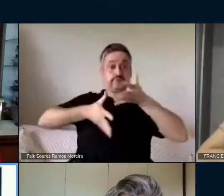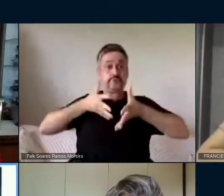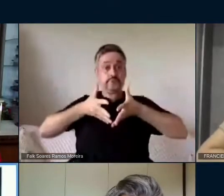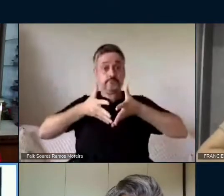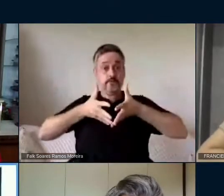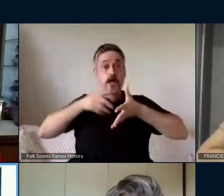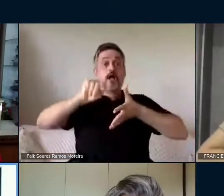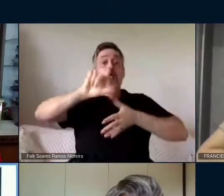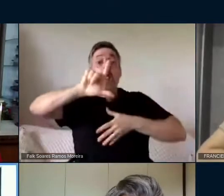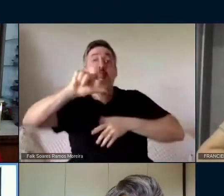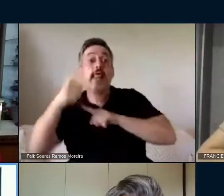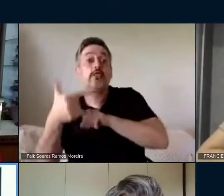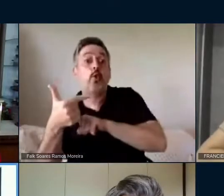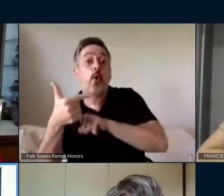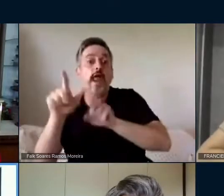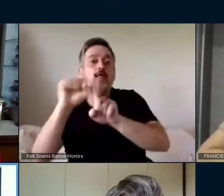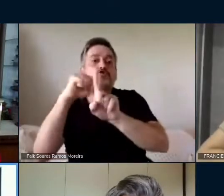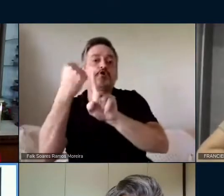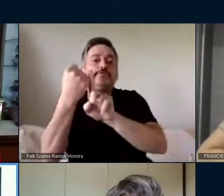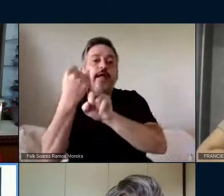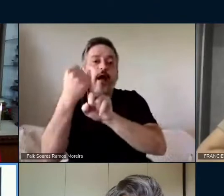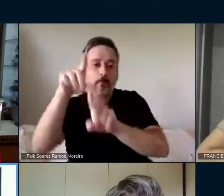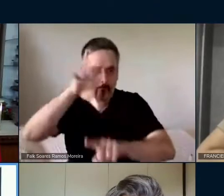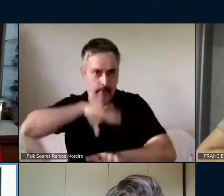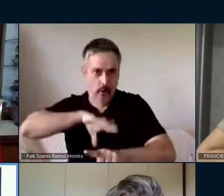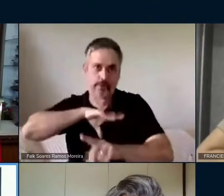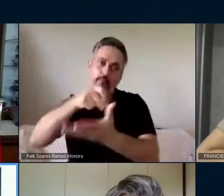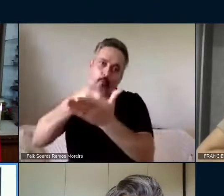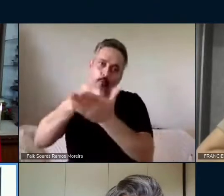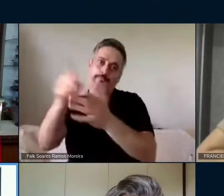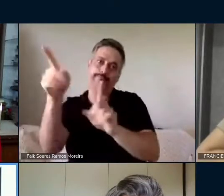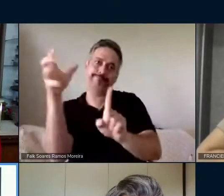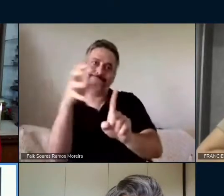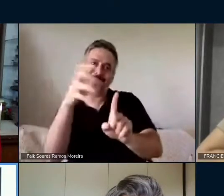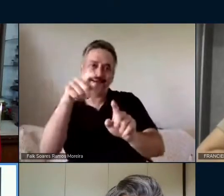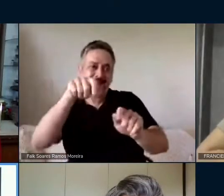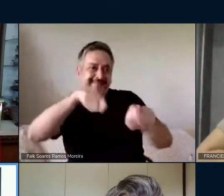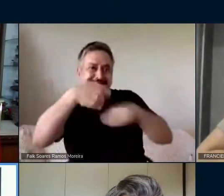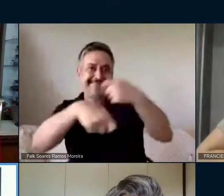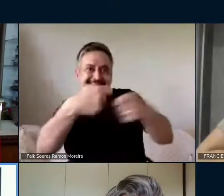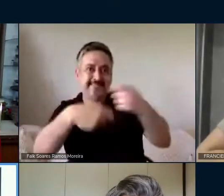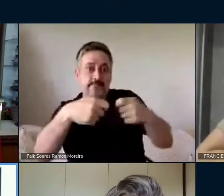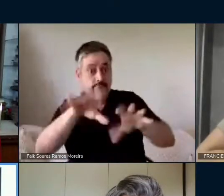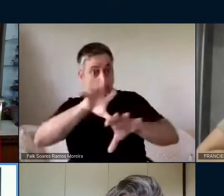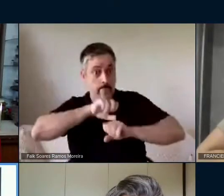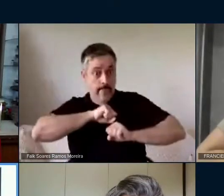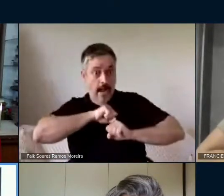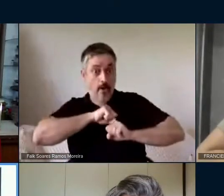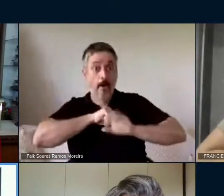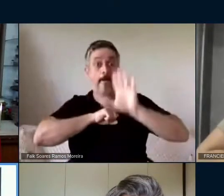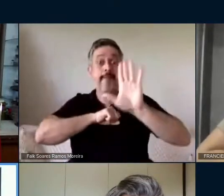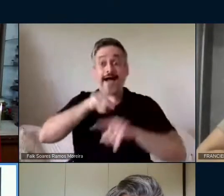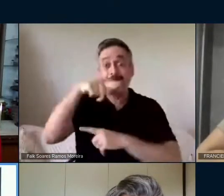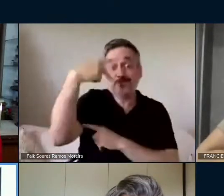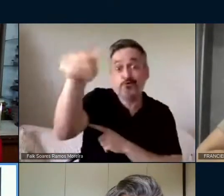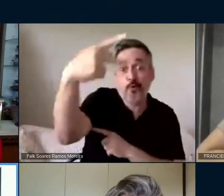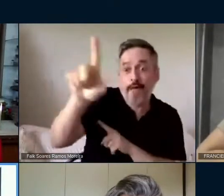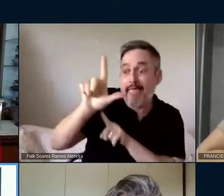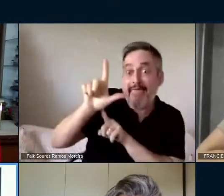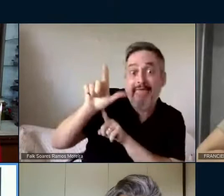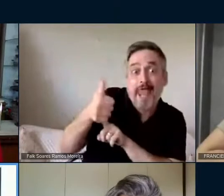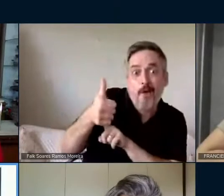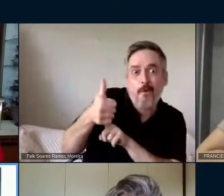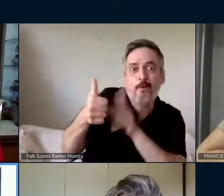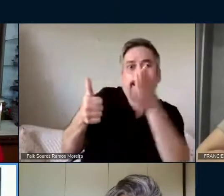Porque você está partindo da L1, que vem sendo construída e constituída, e assim ensinando